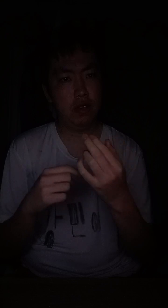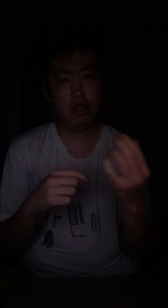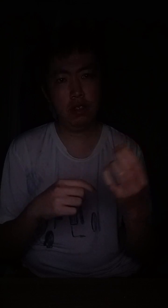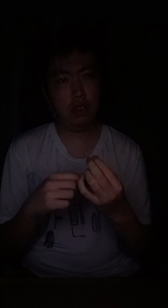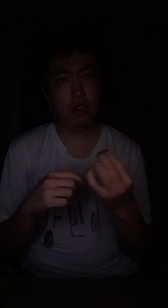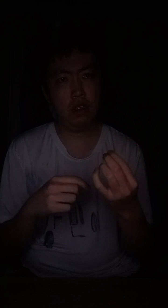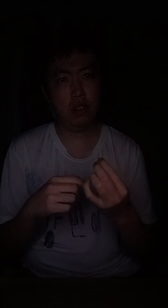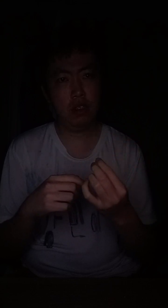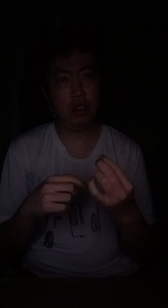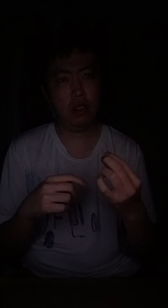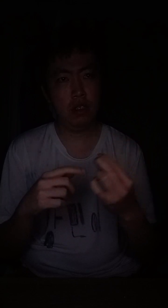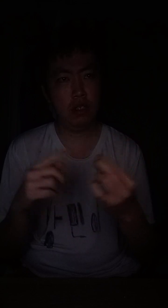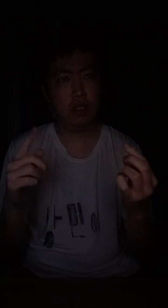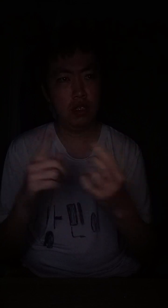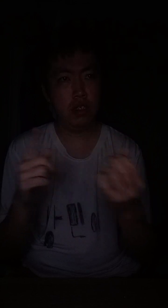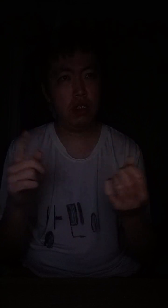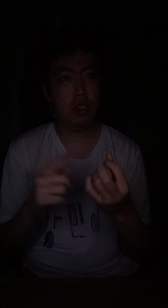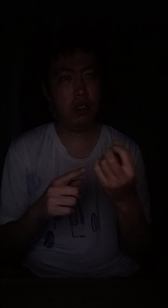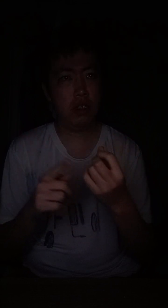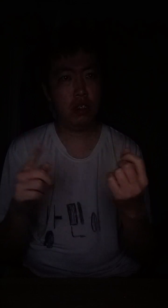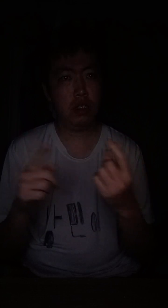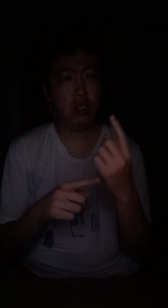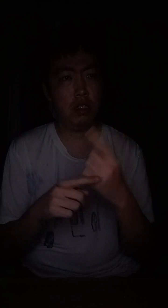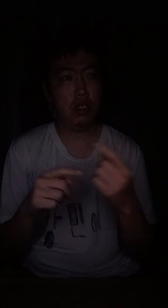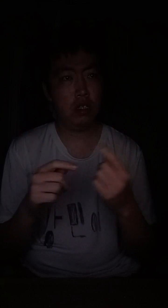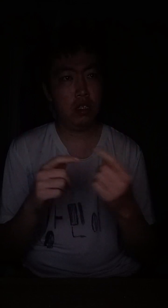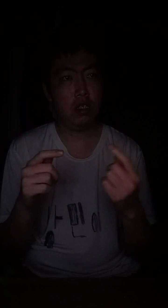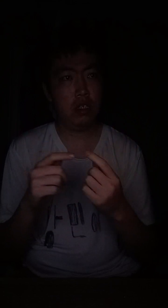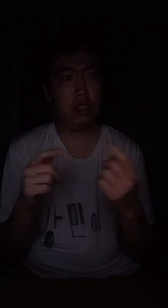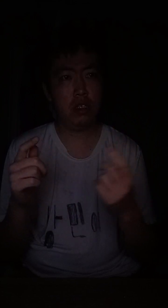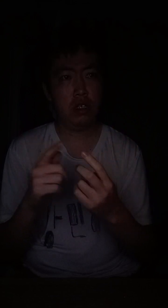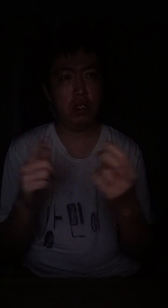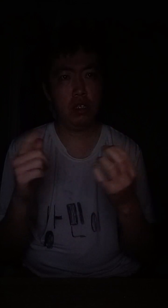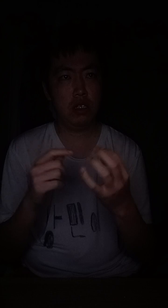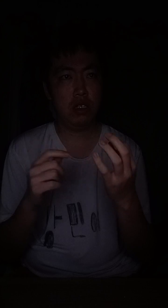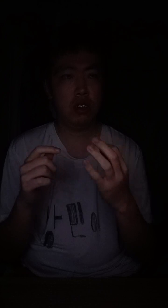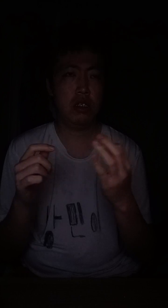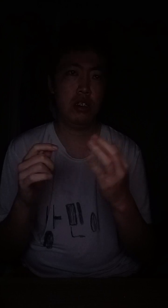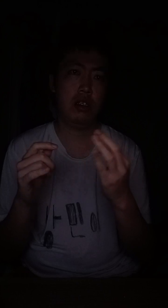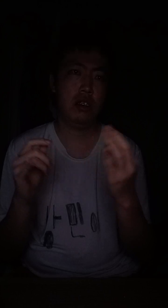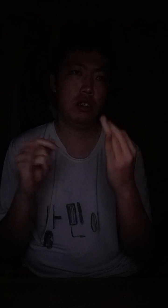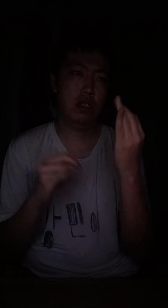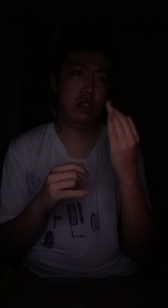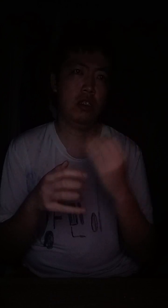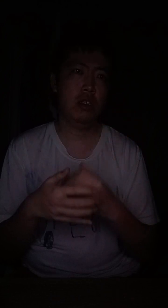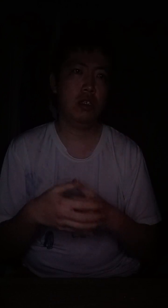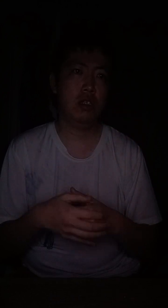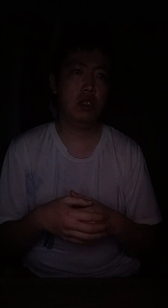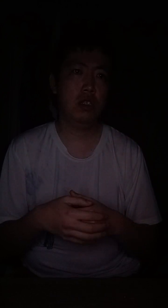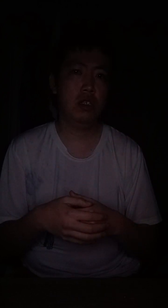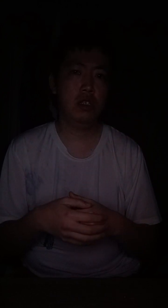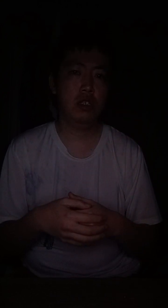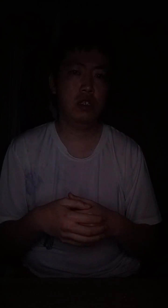찾아내기보다는 판매와 사용을 엄격히 제한하는 쪽이 더 효과적이라는 지적이 나옵니다. TV조선